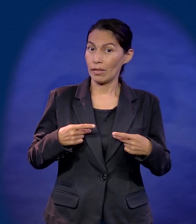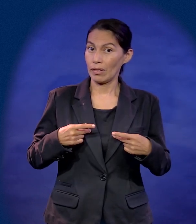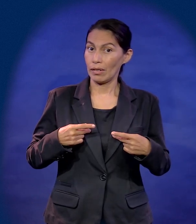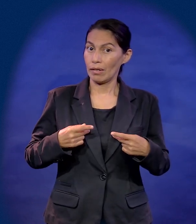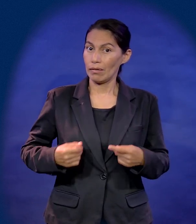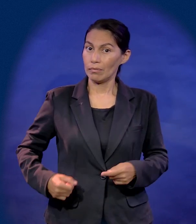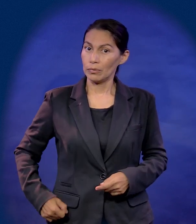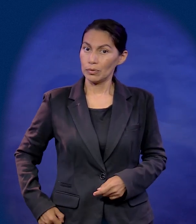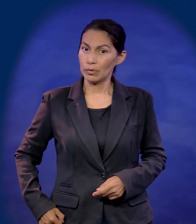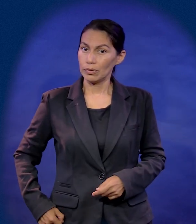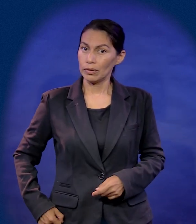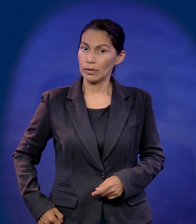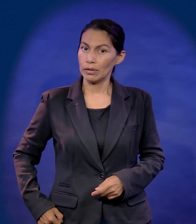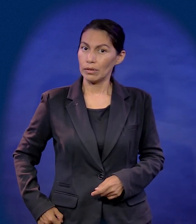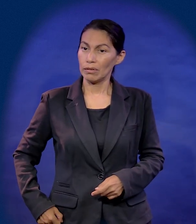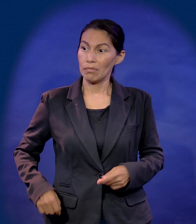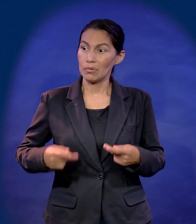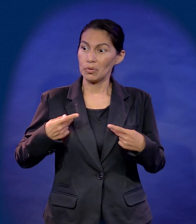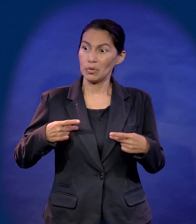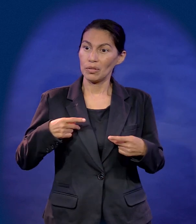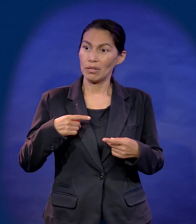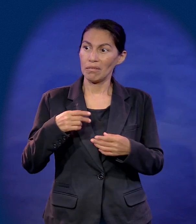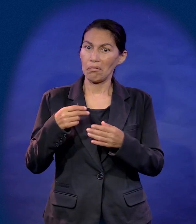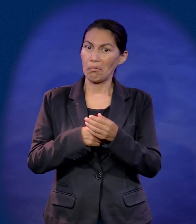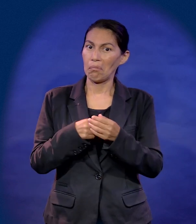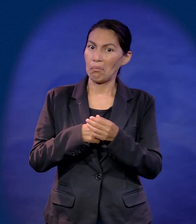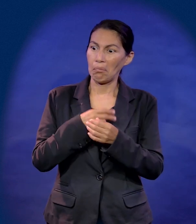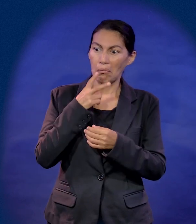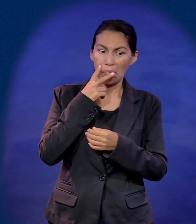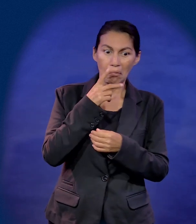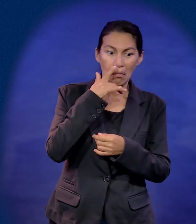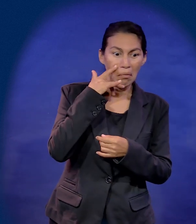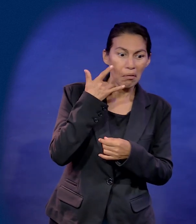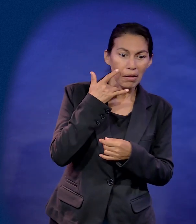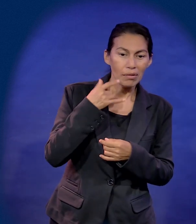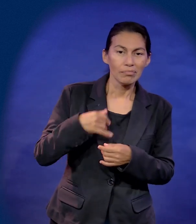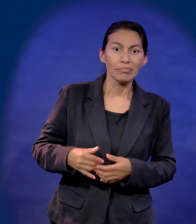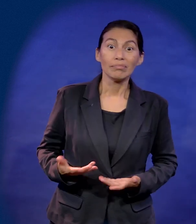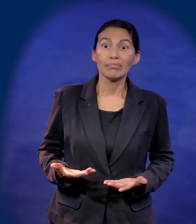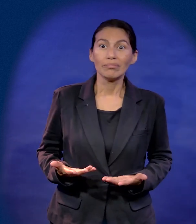a la que han llegado. Porque si en público la mano está abajo, en privado, olvídate.